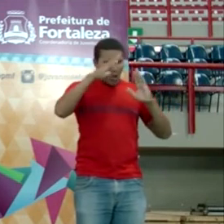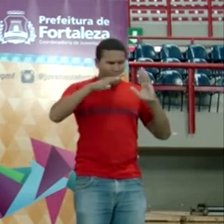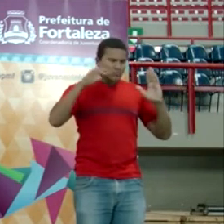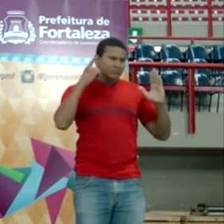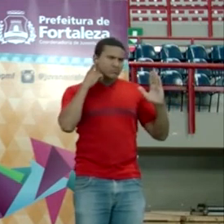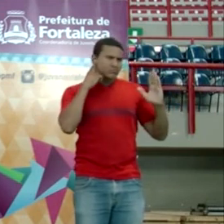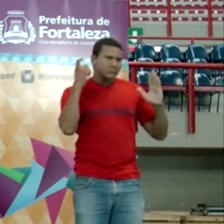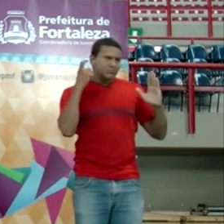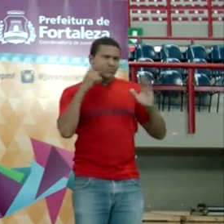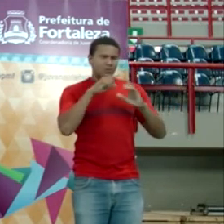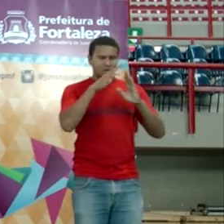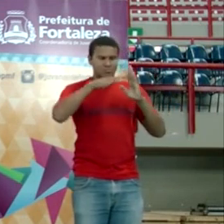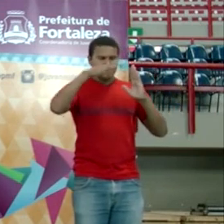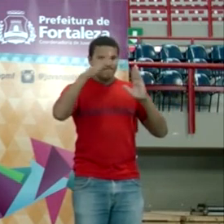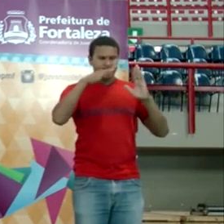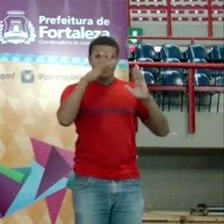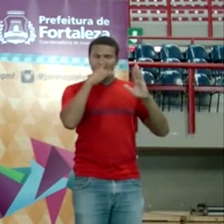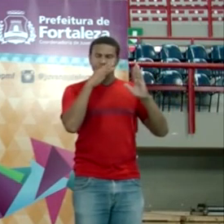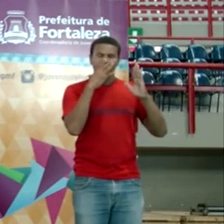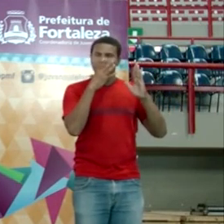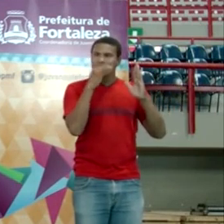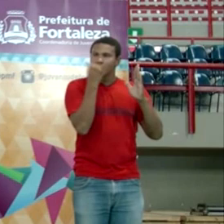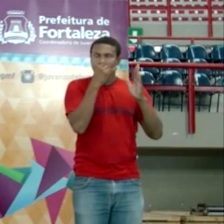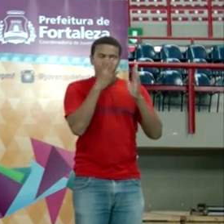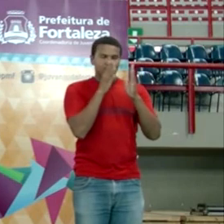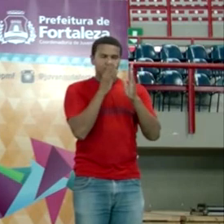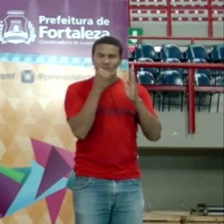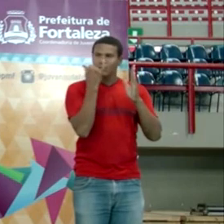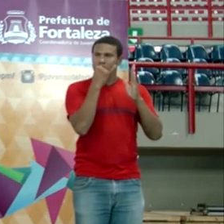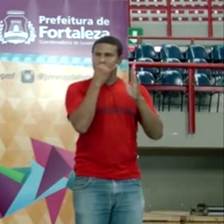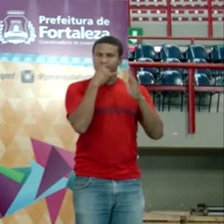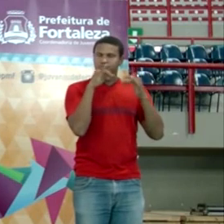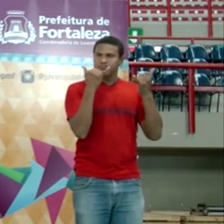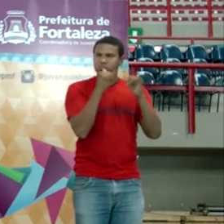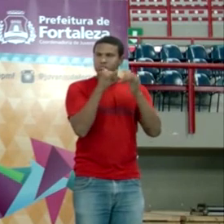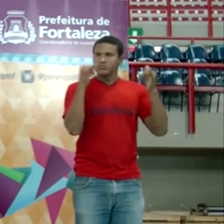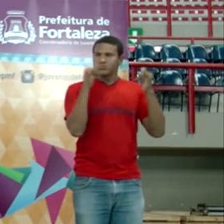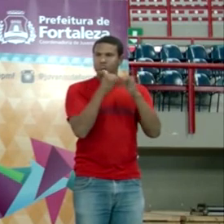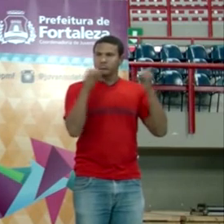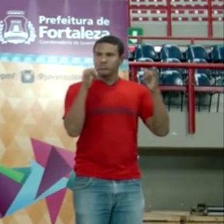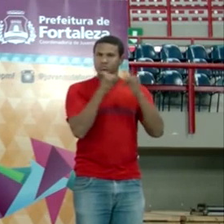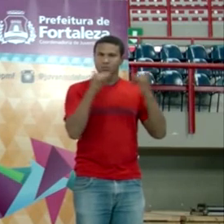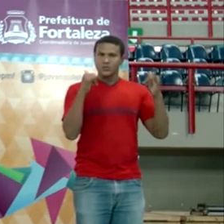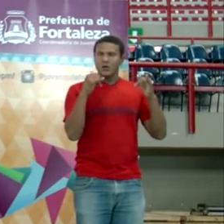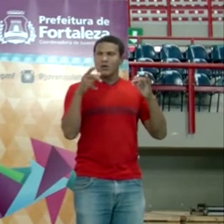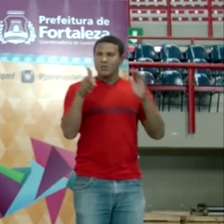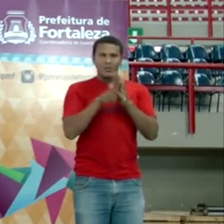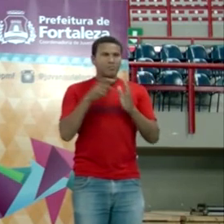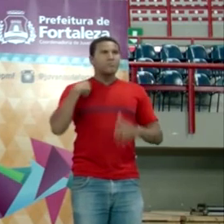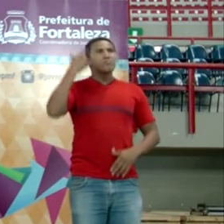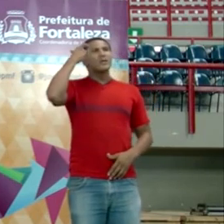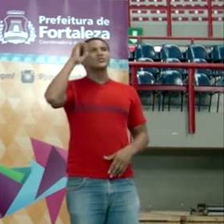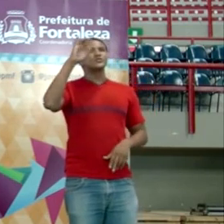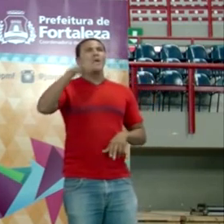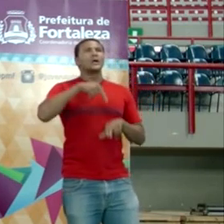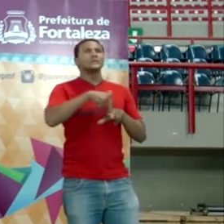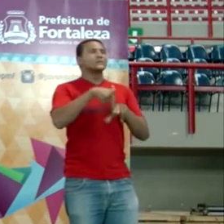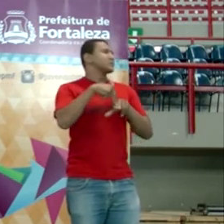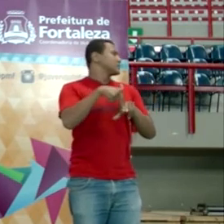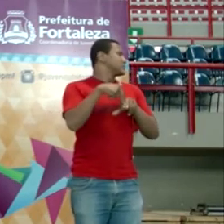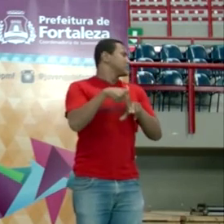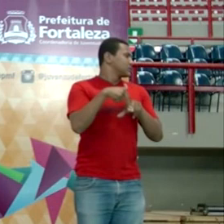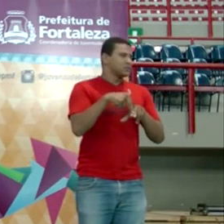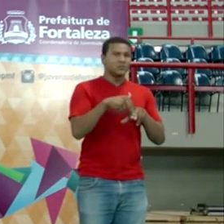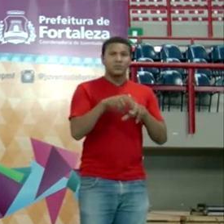onda eletromagnética, tem vários tipos de ondas. A gente só pensa numa hora dessa de surfar. Por sinal, é a